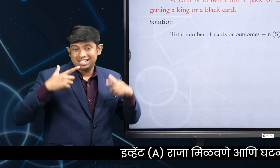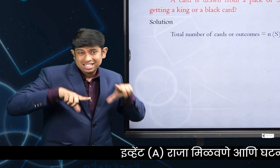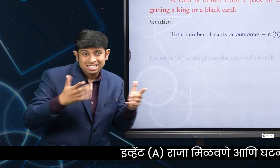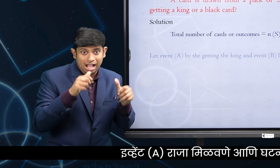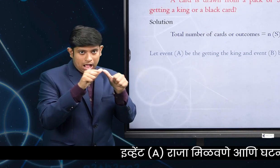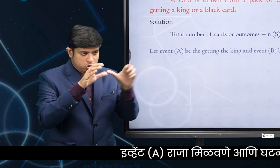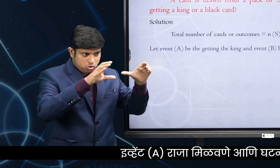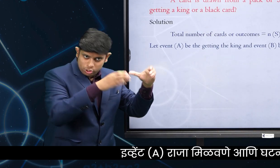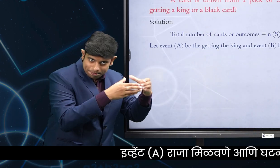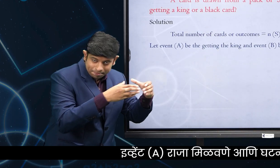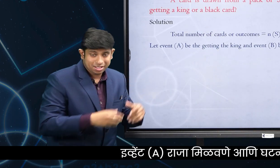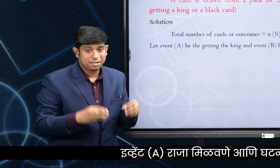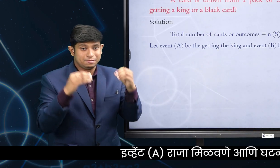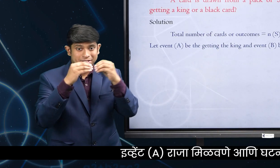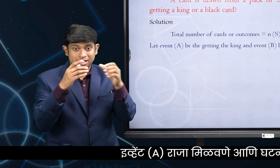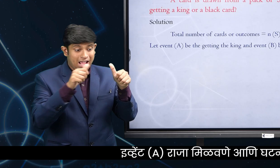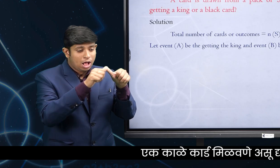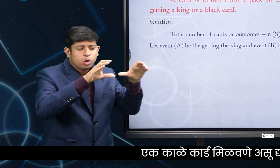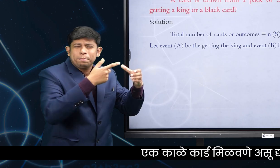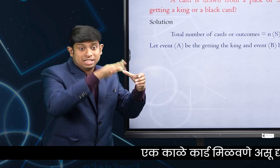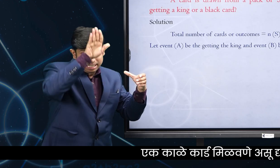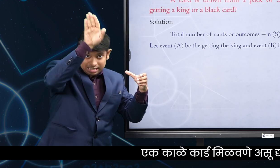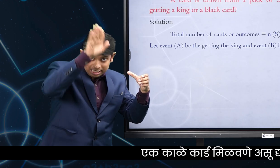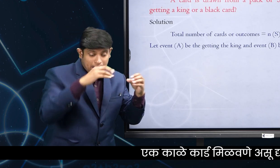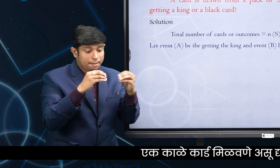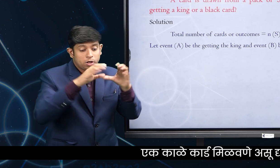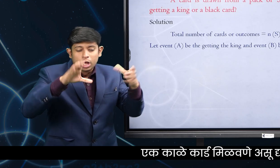इव्हेंट ए राजा मिळवणे आणि घटना बी एक काळे कार्ड मिळवणे असू द्या.